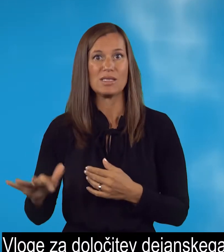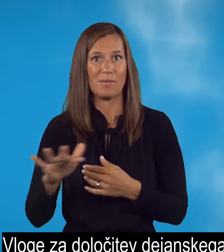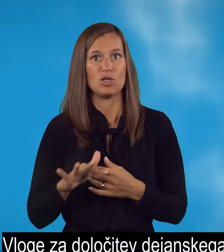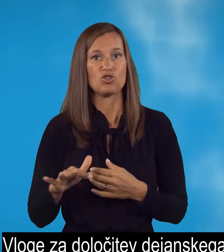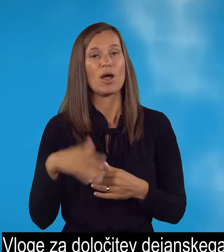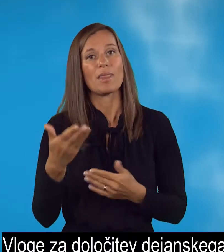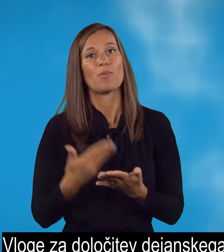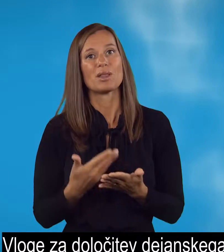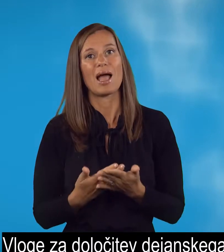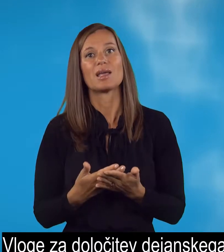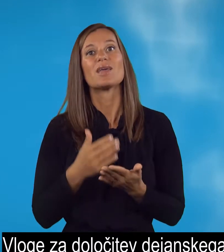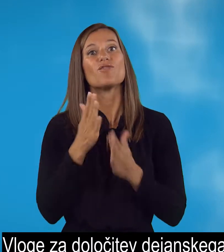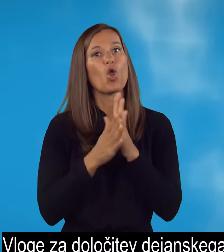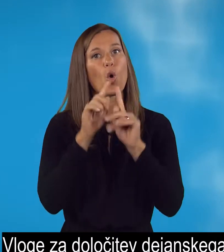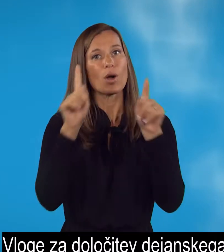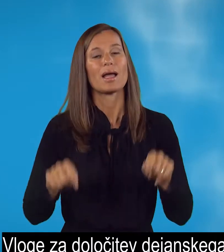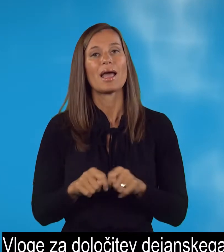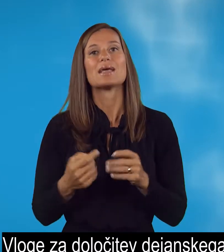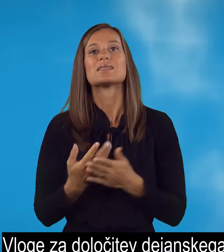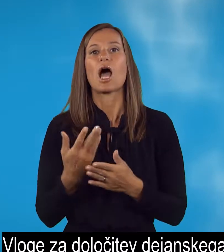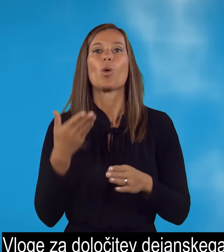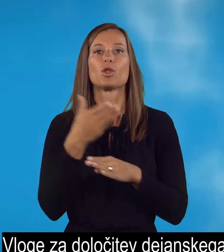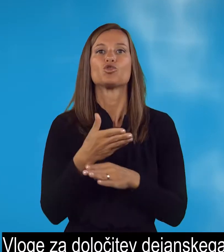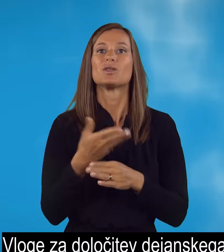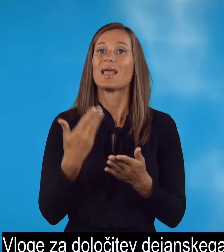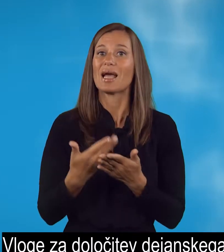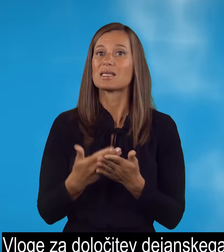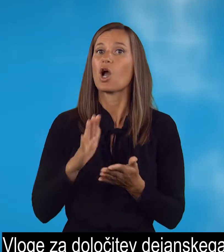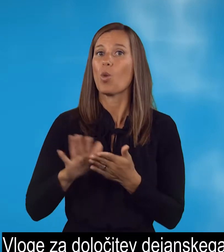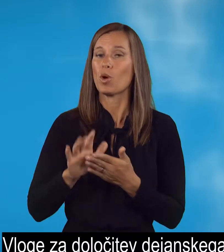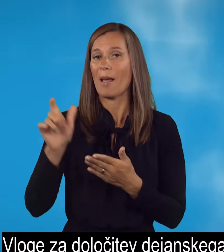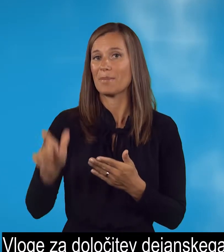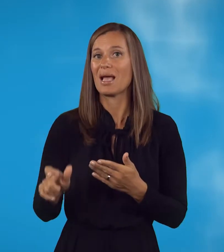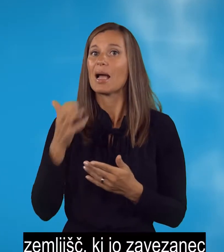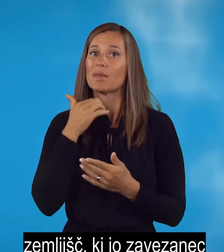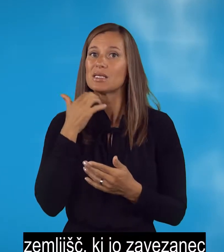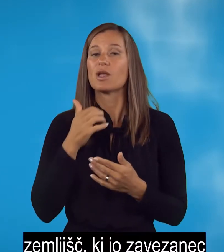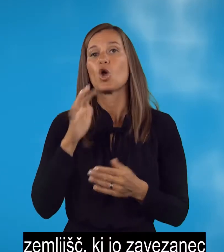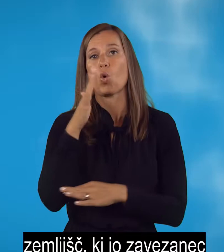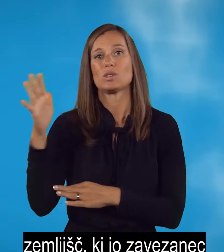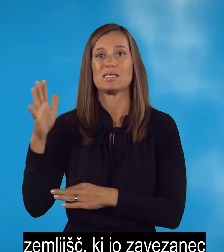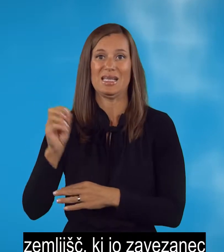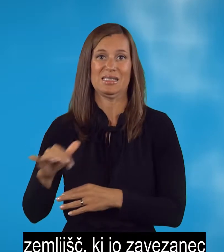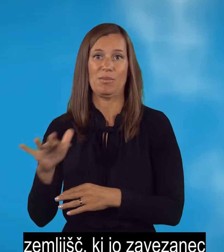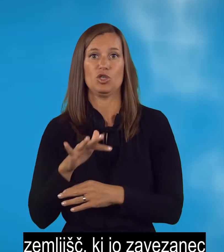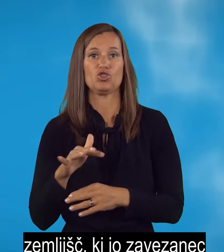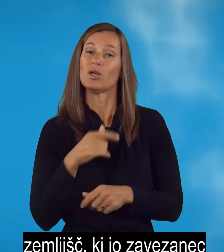podlagi vloge za določitev dejanskega uporabnika kmetijskih in gozdnih zemljišč, ki jo zavezanec vloži